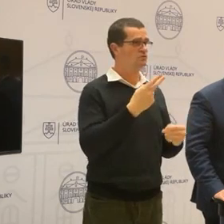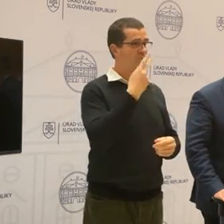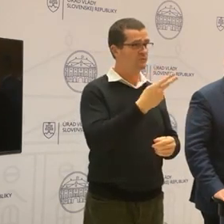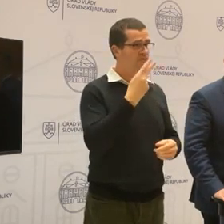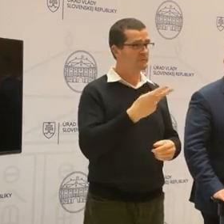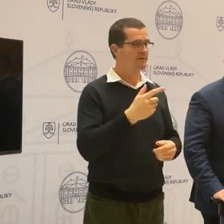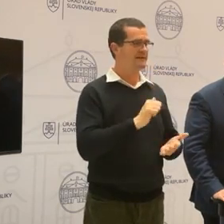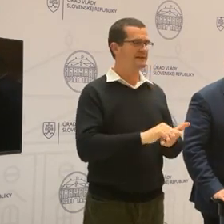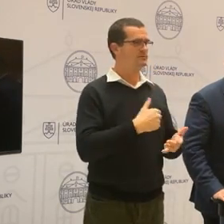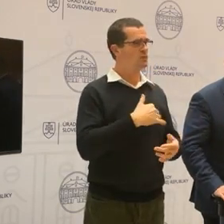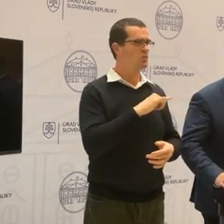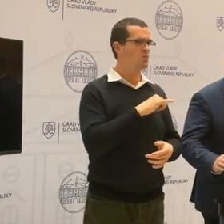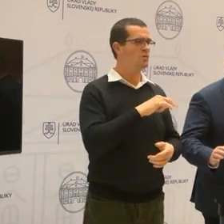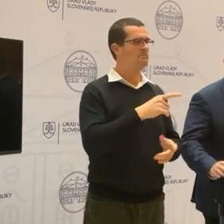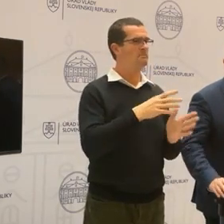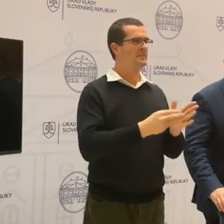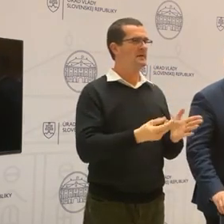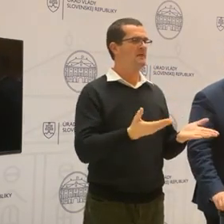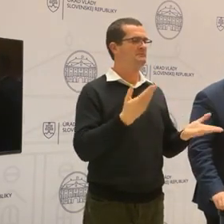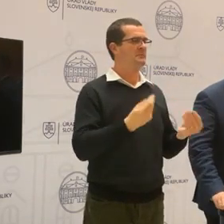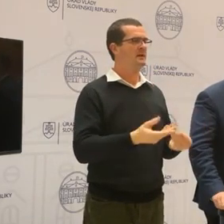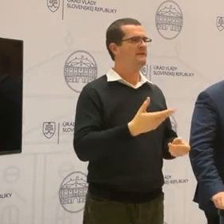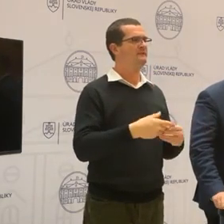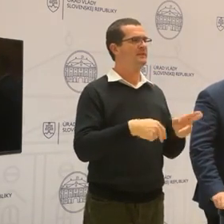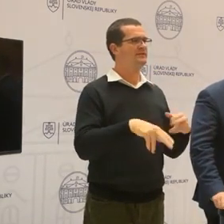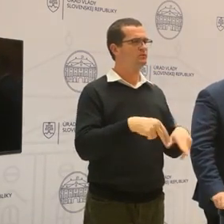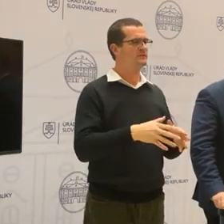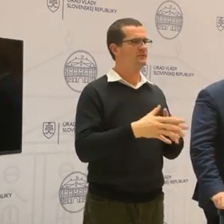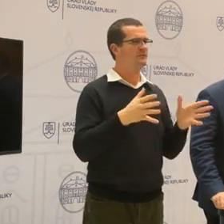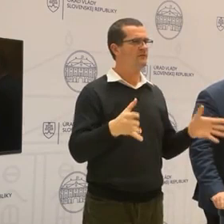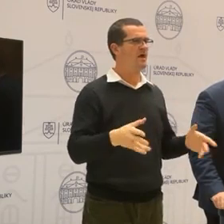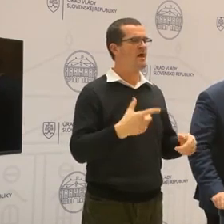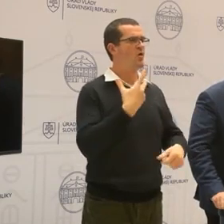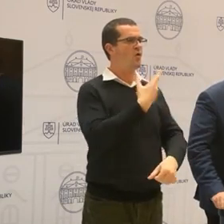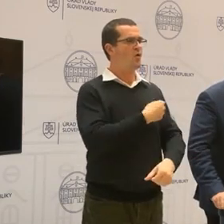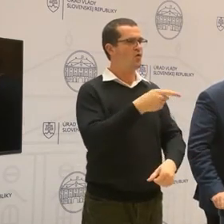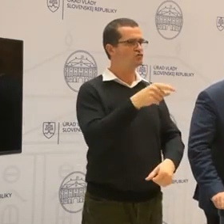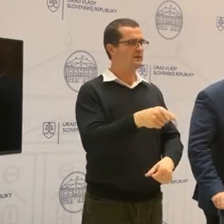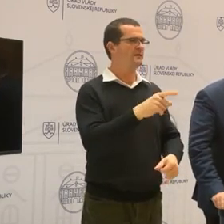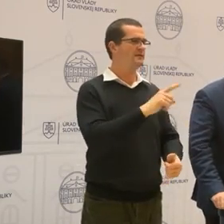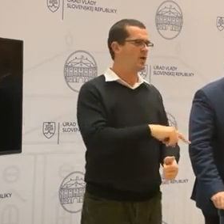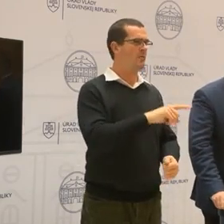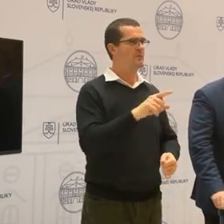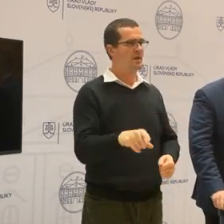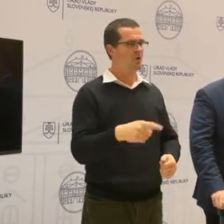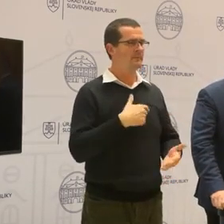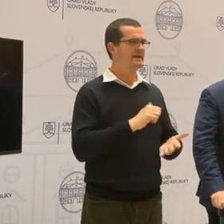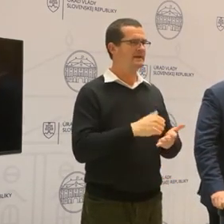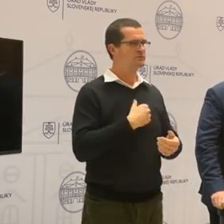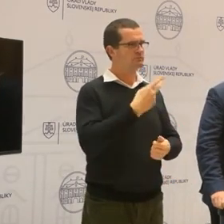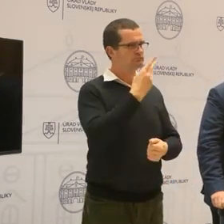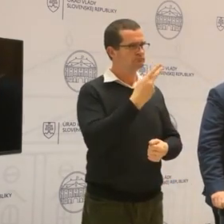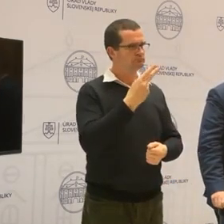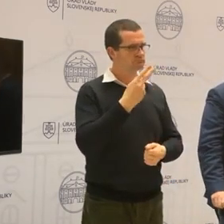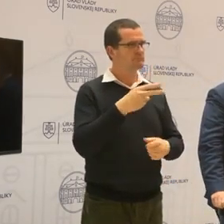vnímať. Určite ma zaujíma, ako príklad poviem, viete, že je veľká debata o očkovaní, takom alebo onakom, tak určite vnímam